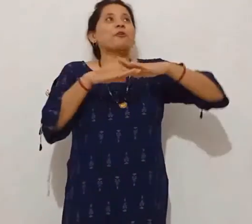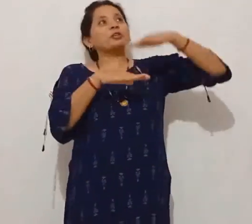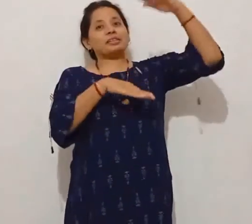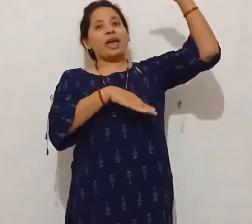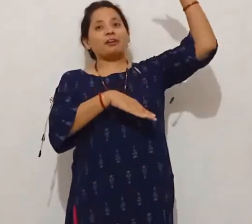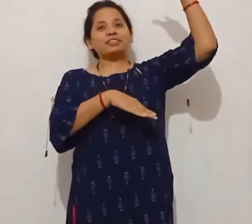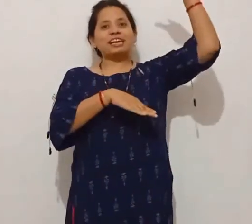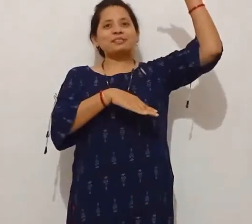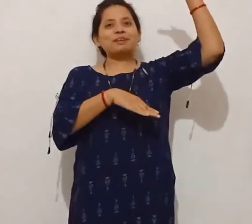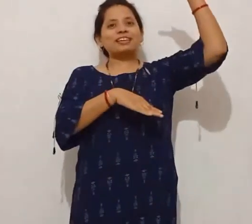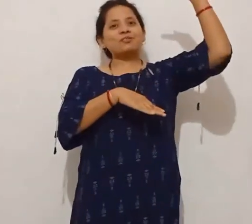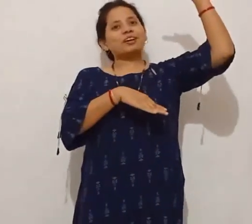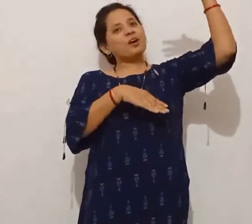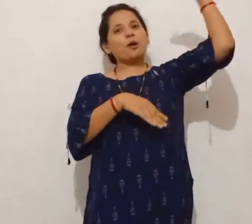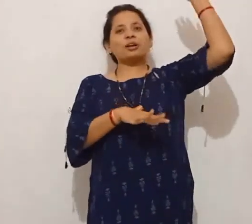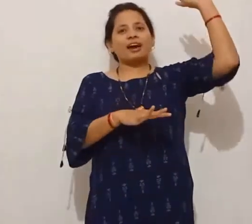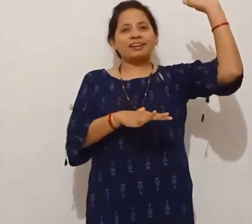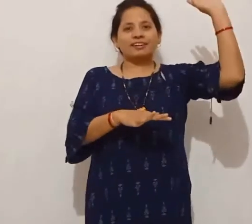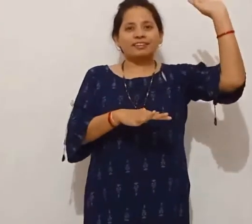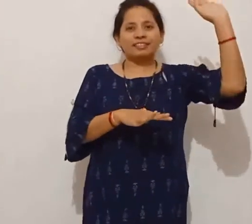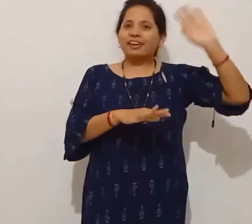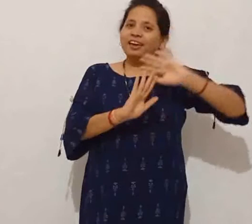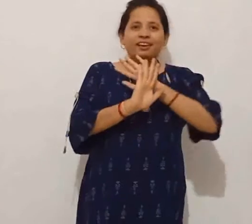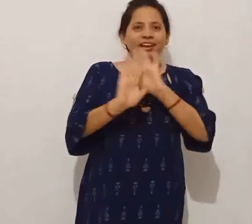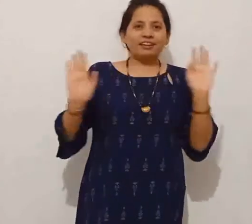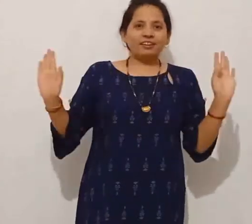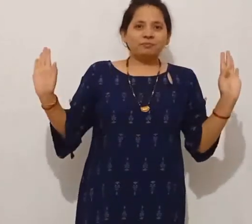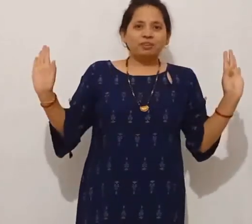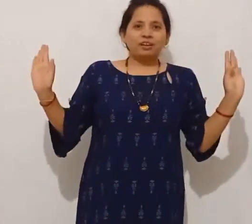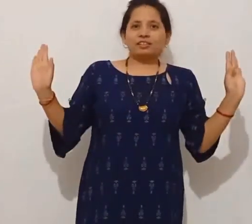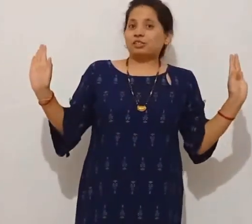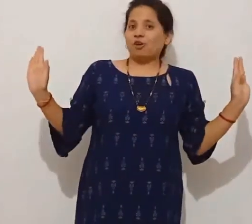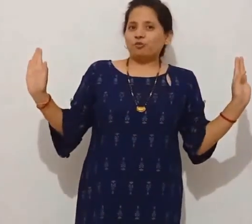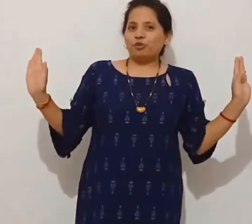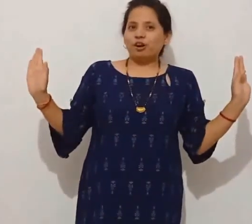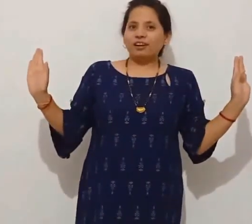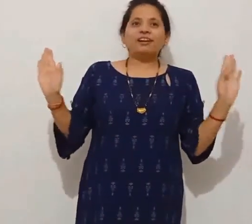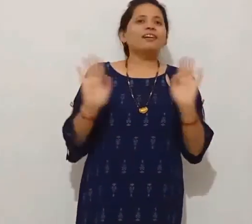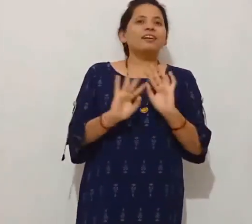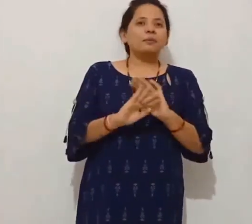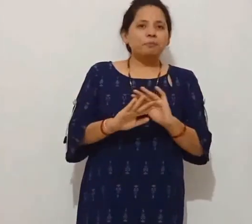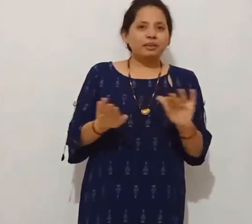उसे एडवर्टाइजमेंट के द्वारा और हाई कर देते हैं. यानी इट इज नॉट फॉर